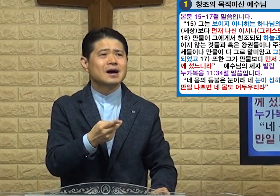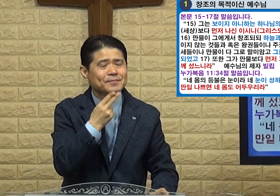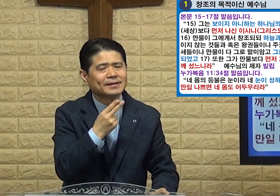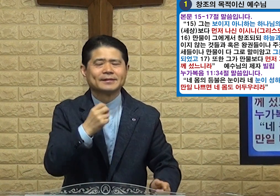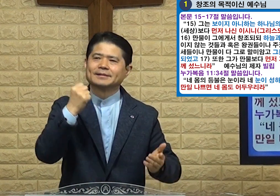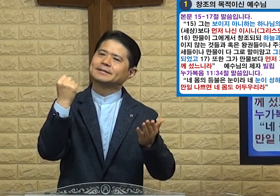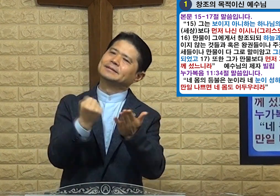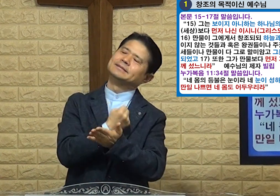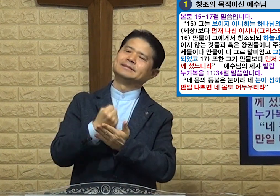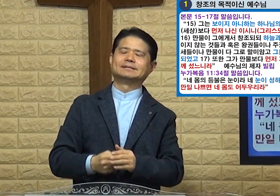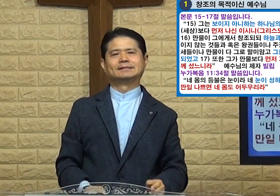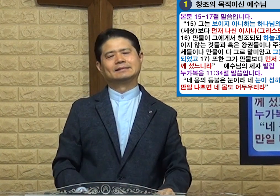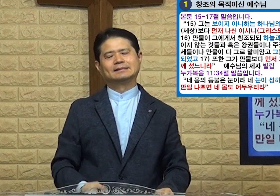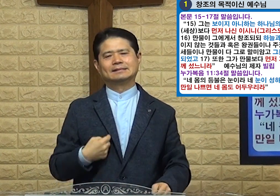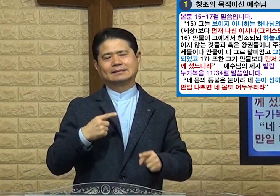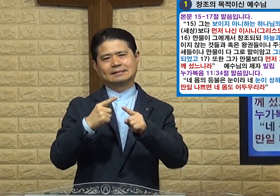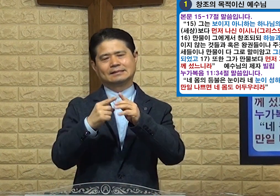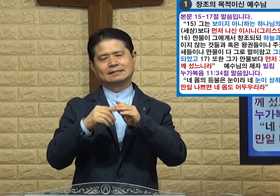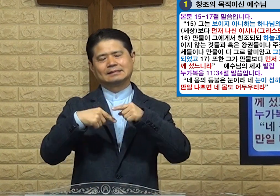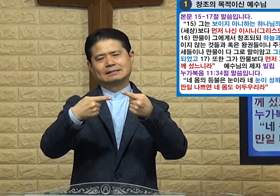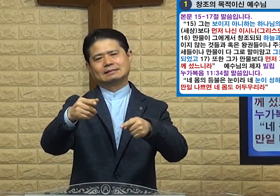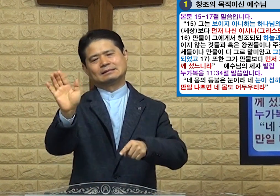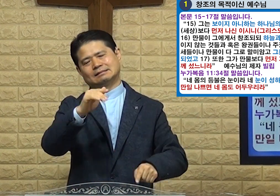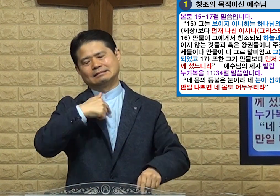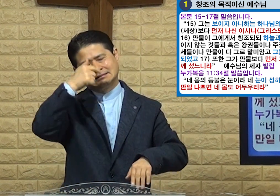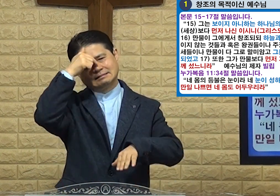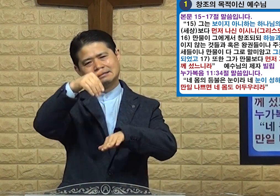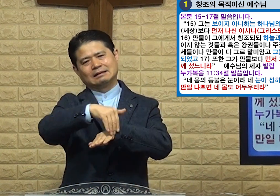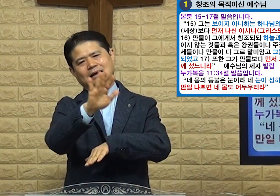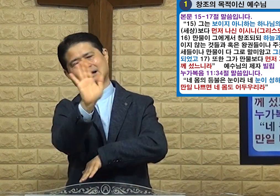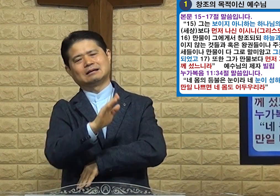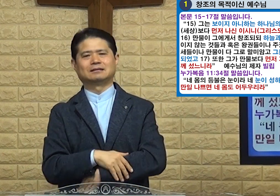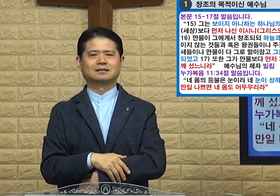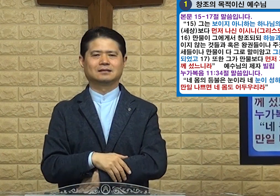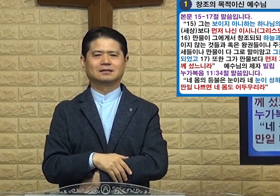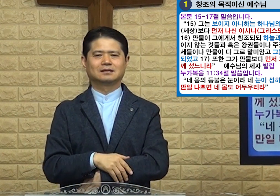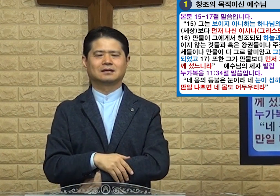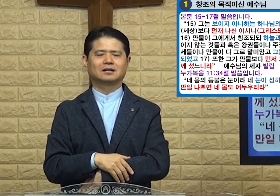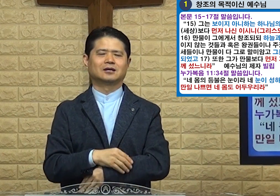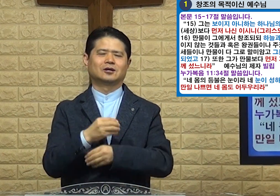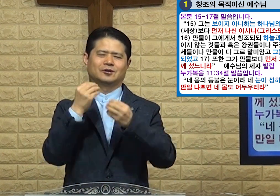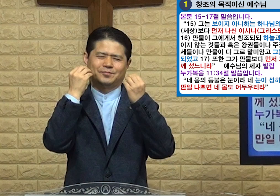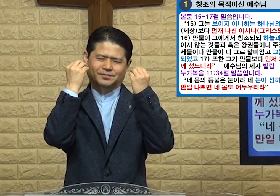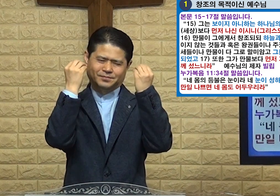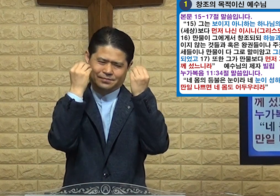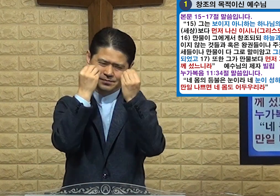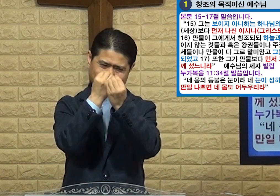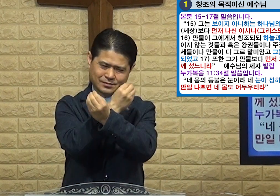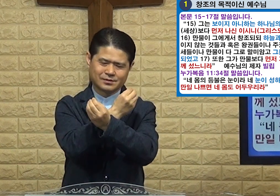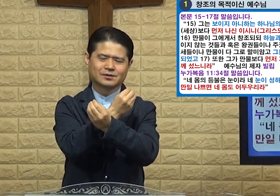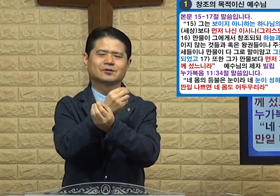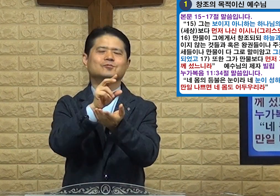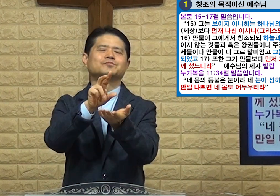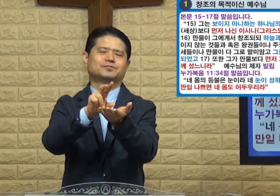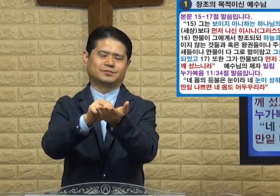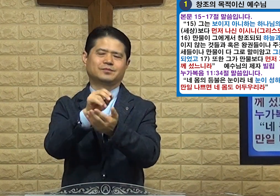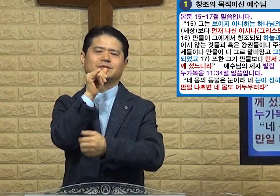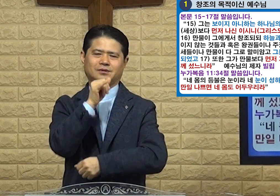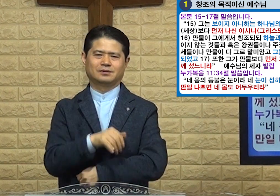정말 만나고 싶지만 안타깝게도 만나지 못하고 교회도 다니지 않고 예배도 드리지 않냐는 그런 오해를